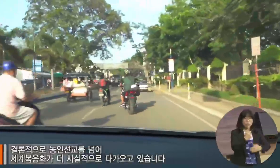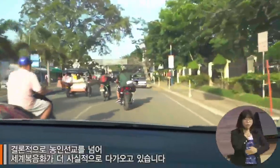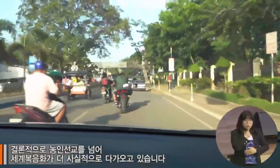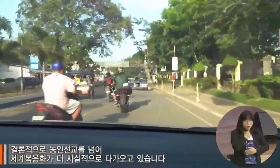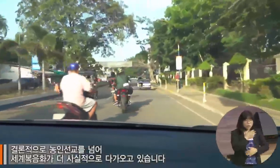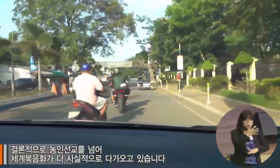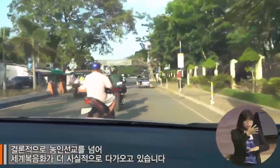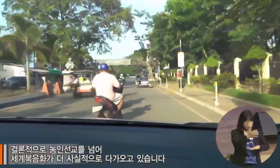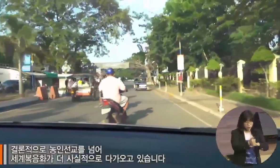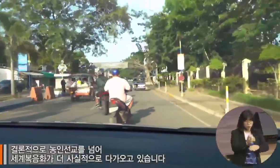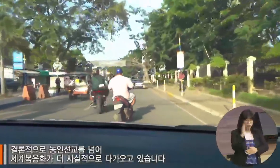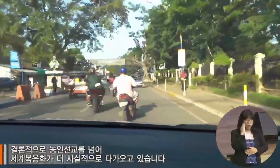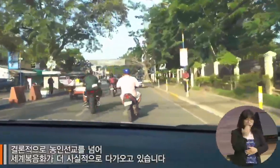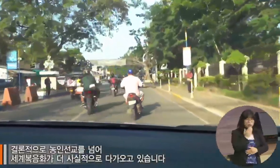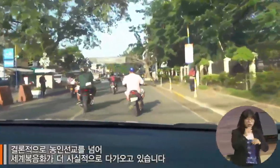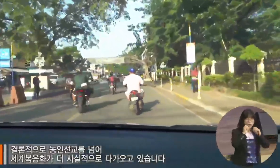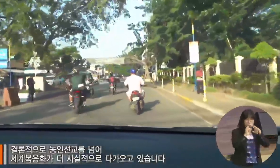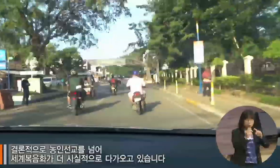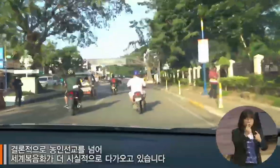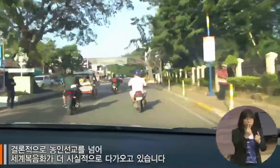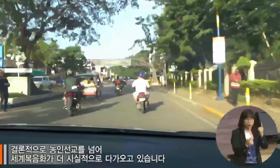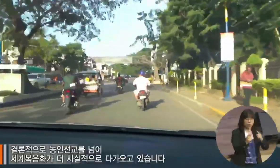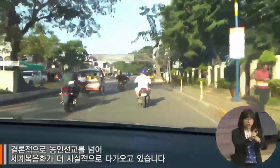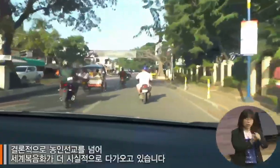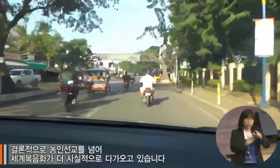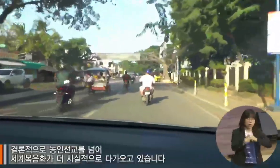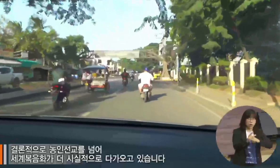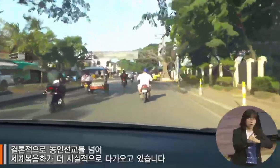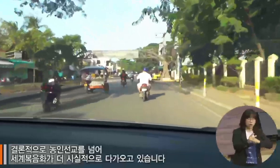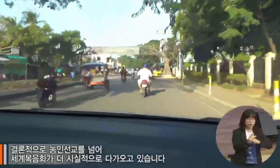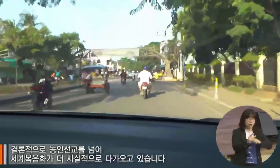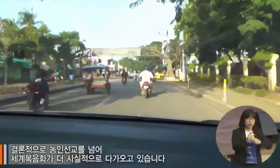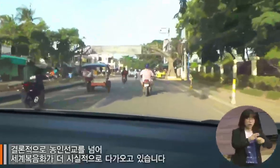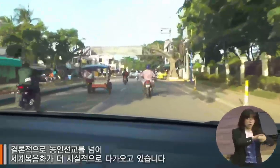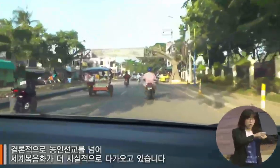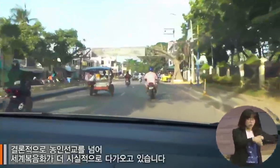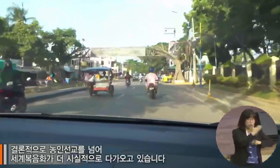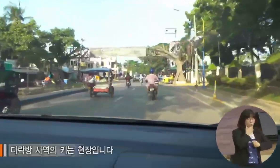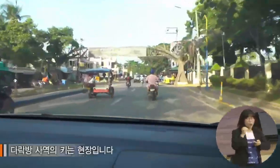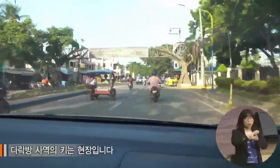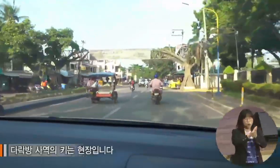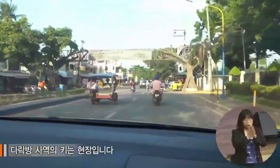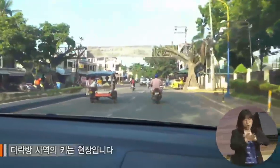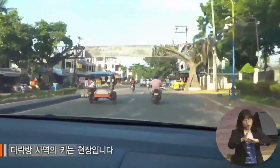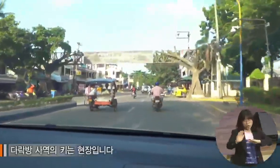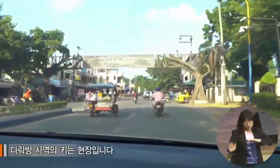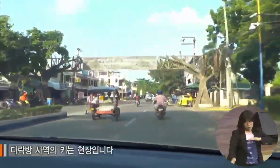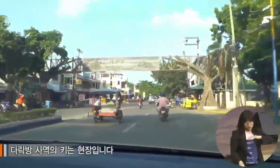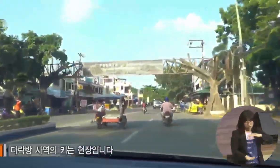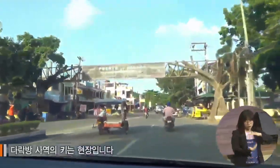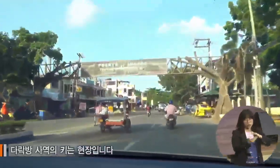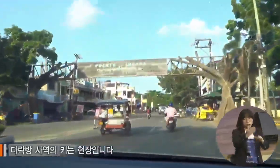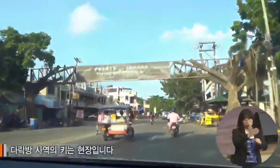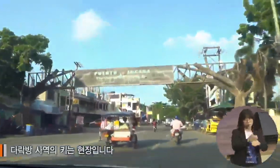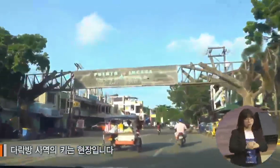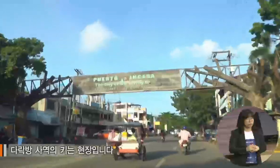농민 선교를 넘어 세계복음화가 더 사실적으로 다가오고 있습니다. 다락방 사역의 키는